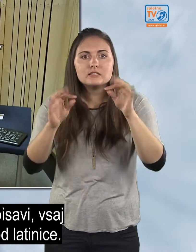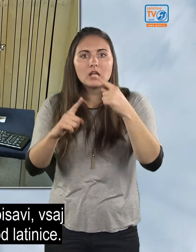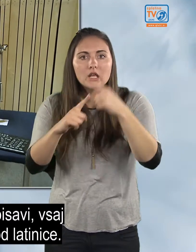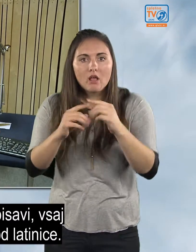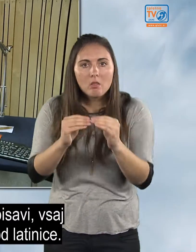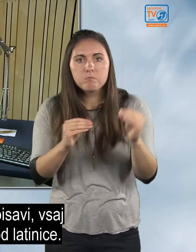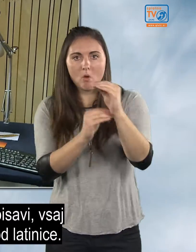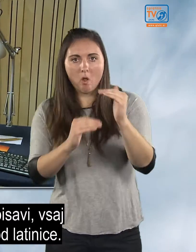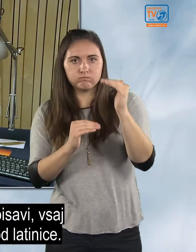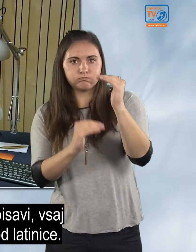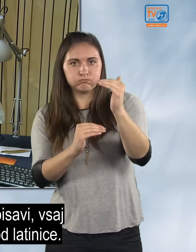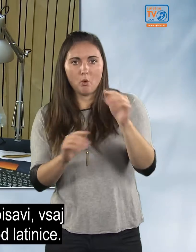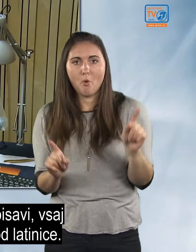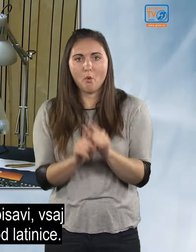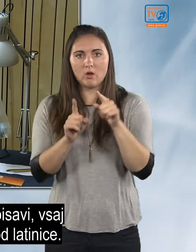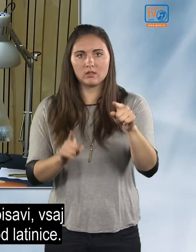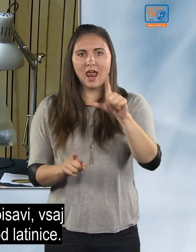latinice.